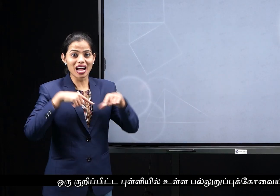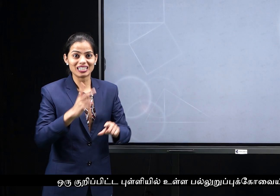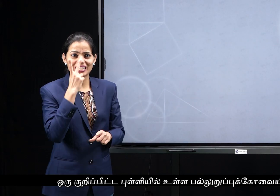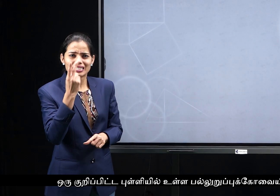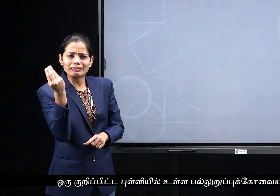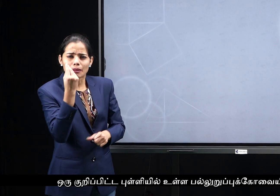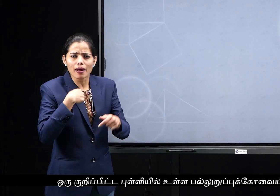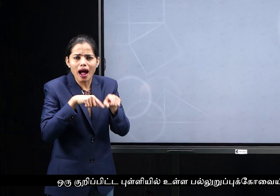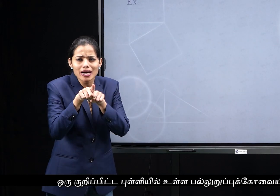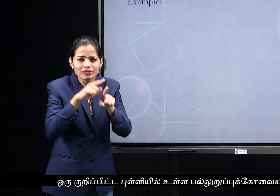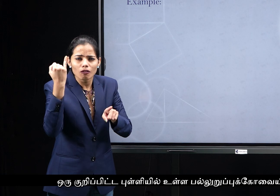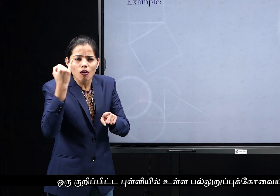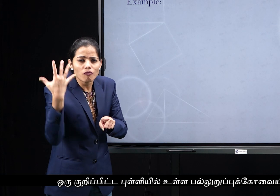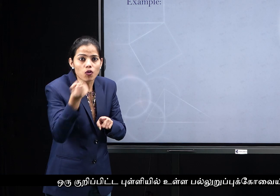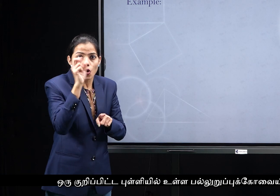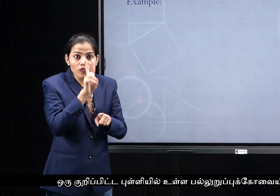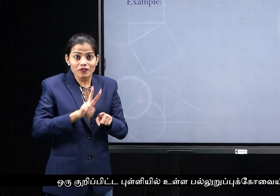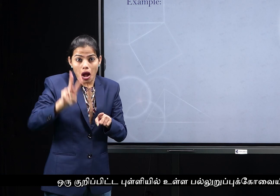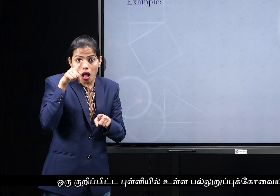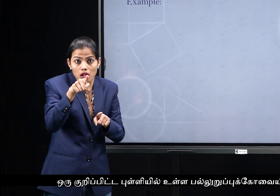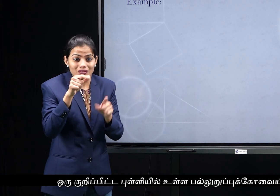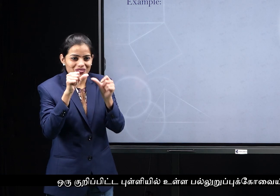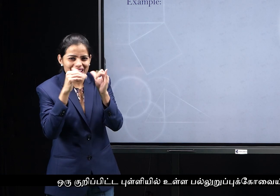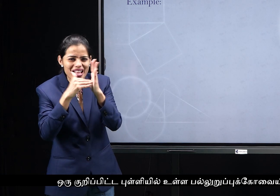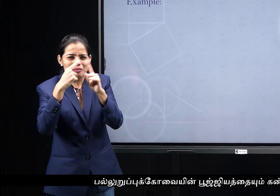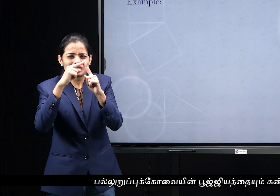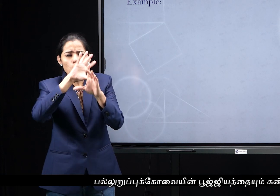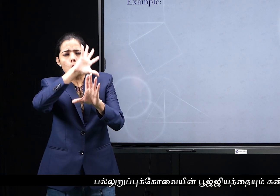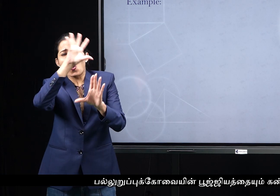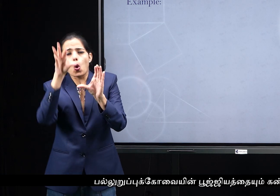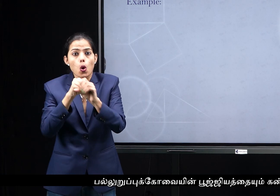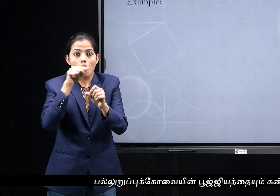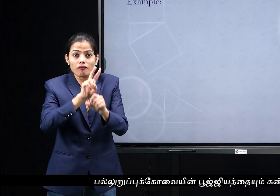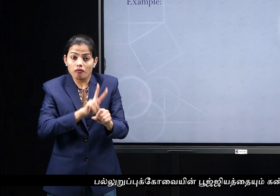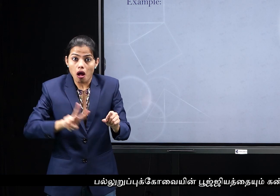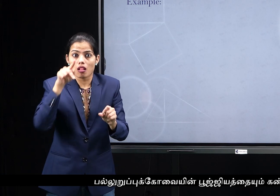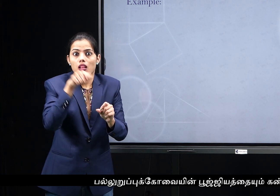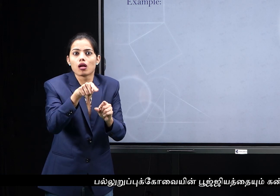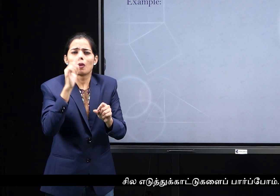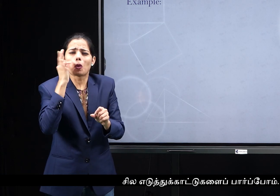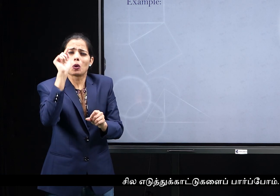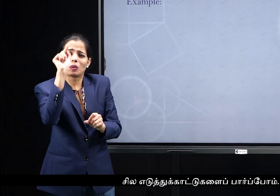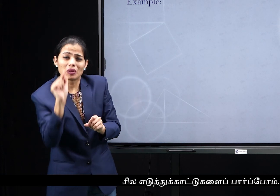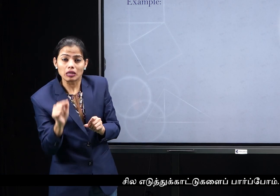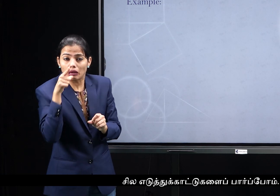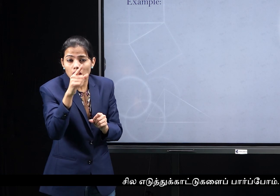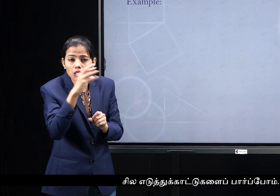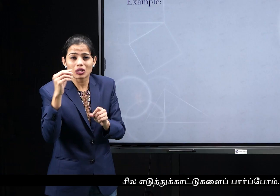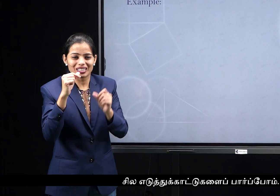ஒரு குறிப்பிட்ட புள்ளியில் உள்ள பல்லுறுப்புக்கோவையின் மதிப்பையும் பல்லுறுப்புக்கோவையின் பூஜ்ஜியத்தையும் கண்டறிய சில எடுத்துக்காட்டுகளை பார்ப்போம்.